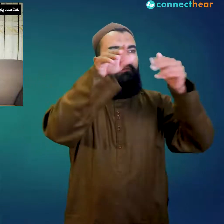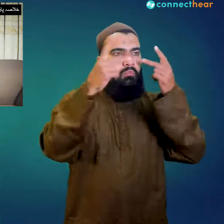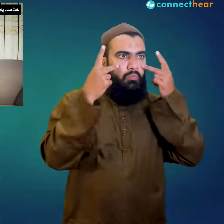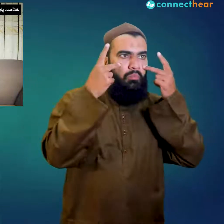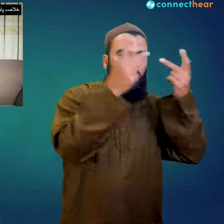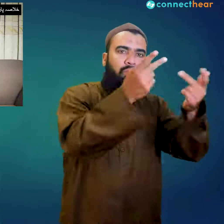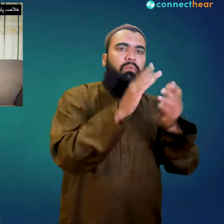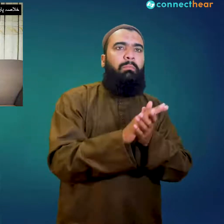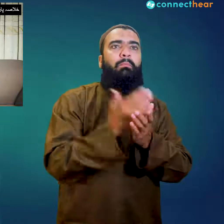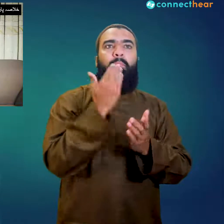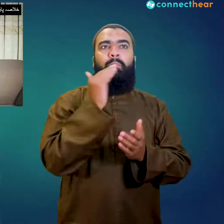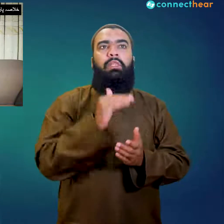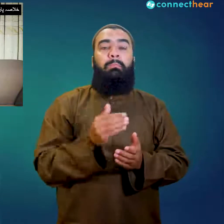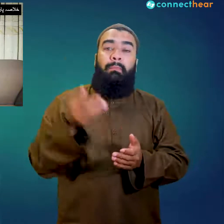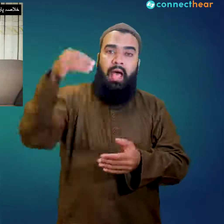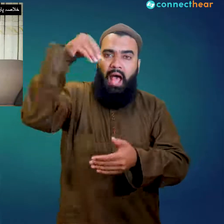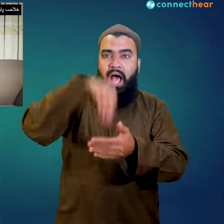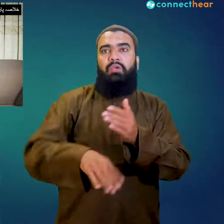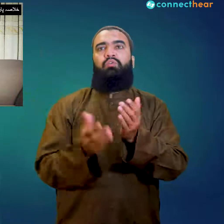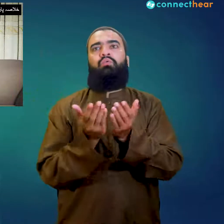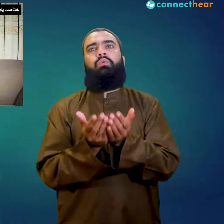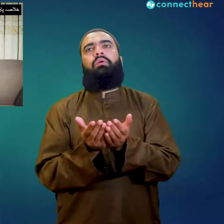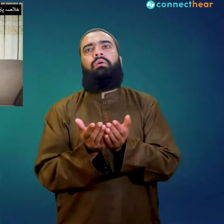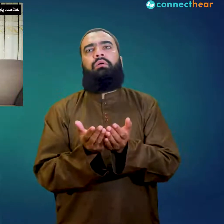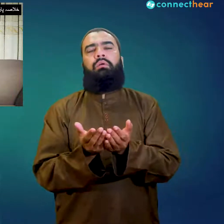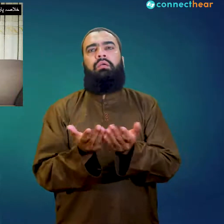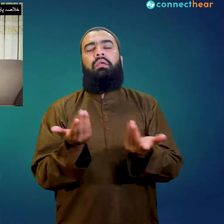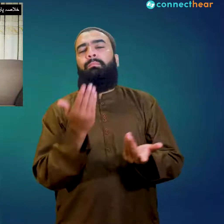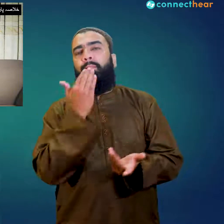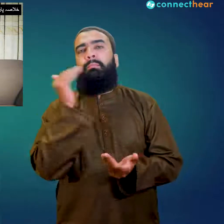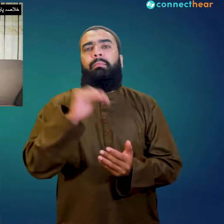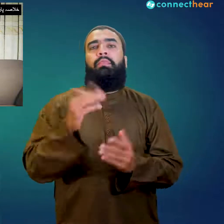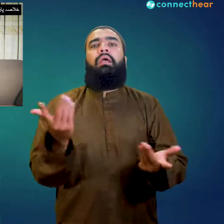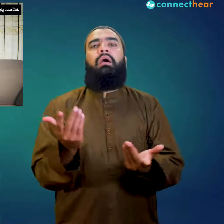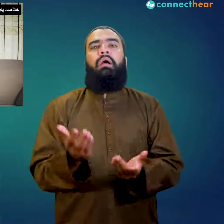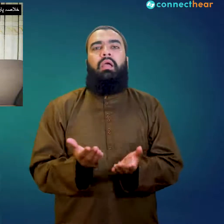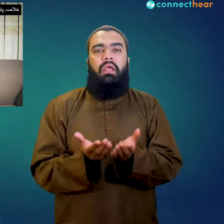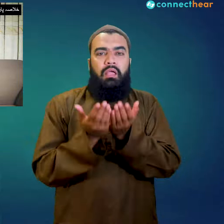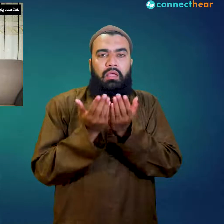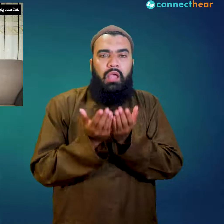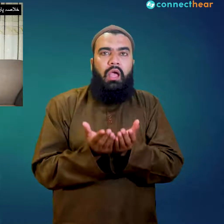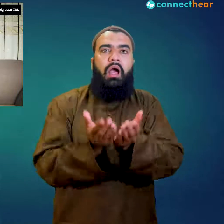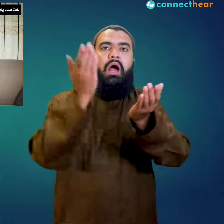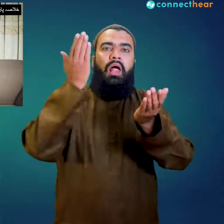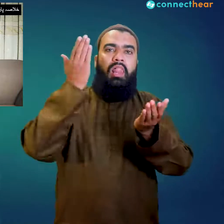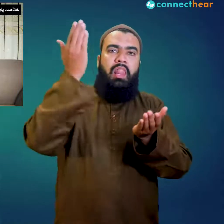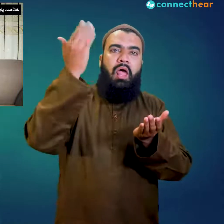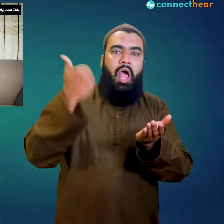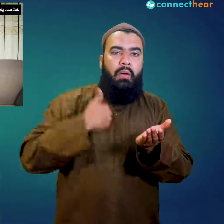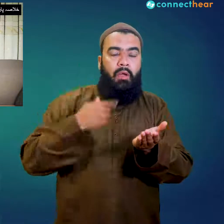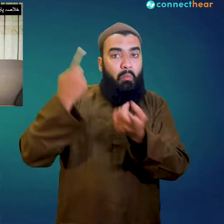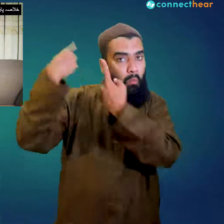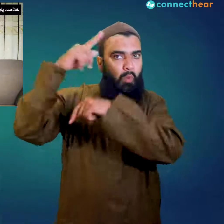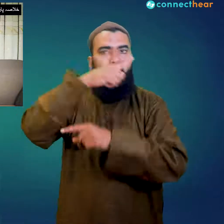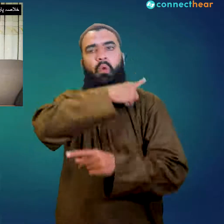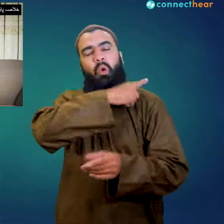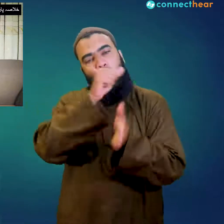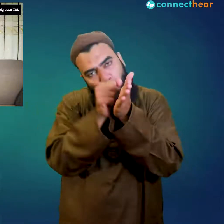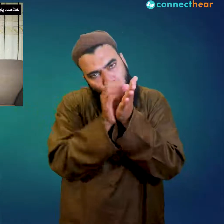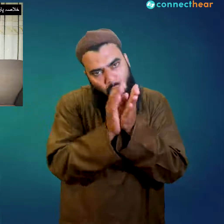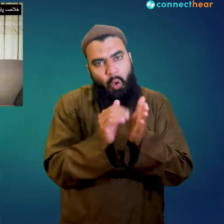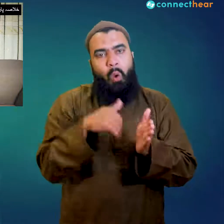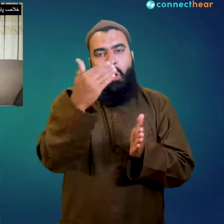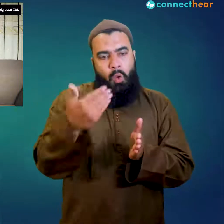ہیں۔ اور پھر دعاؤں کا ذکر ہوا کہ یہ دعا کرتے ہیں ہمارے رب ہمارے گناہوں کو معاف فرما دے اور